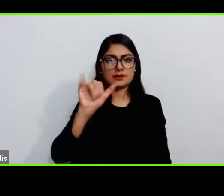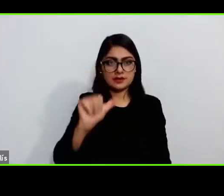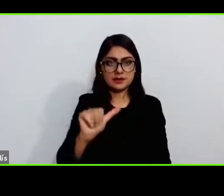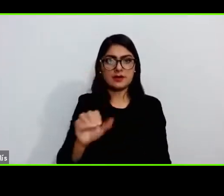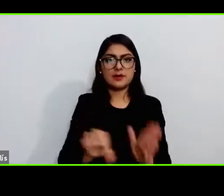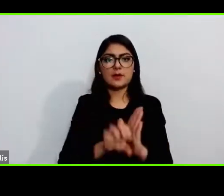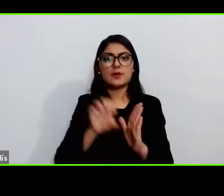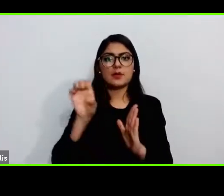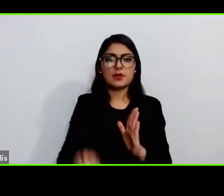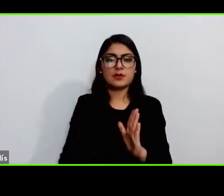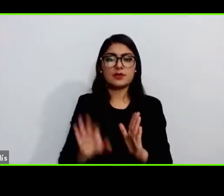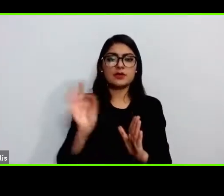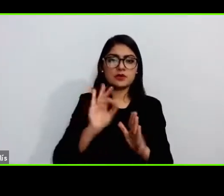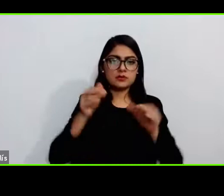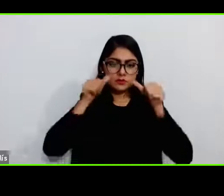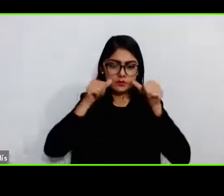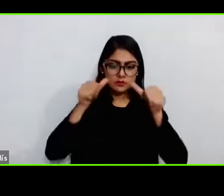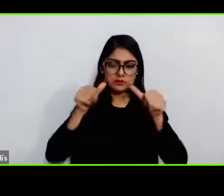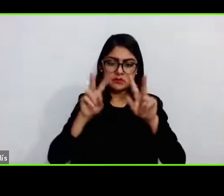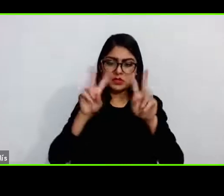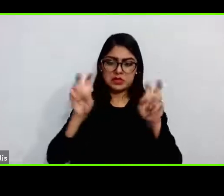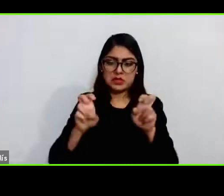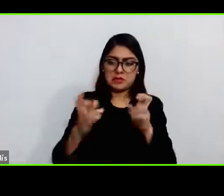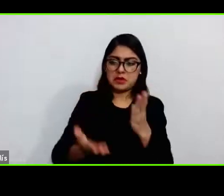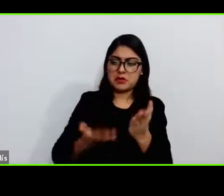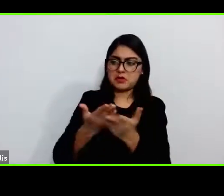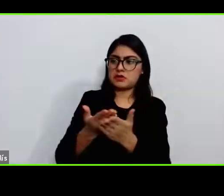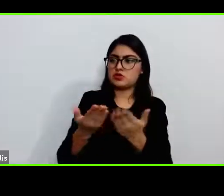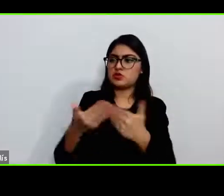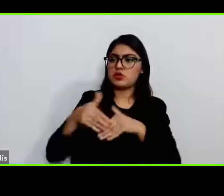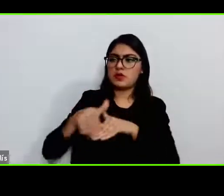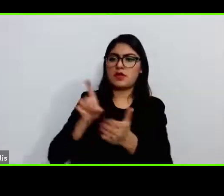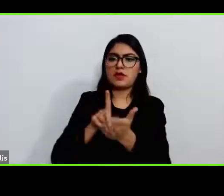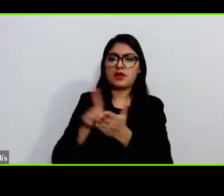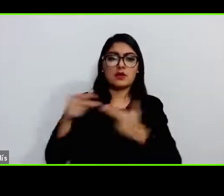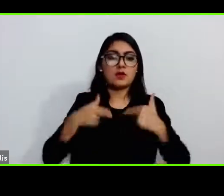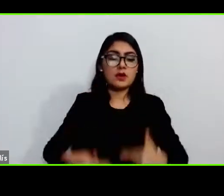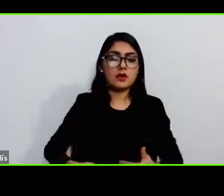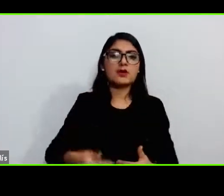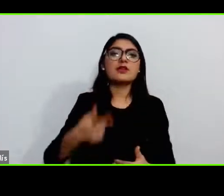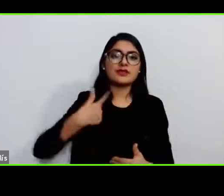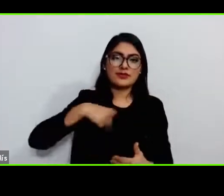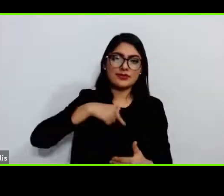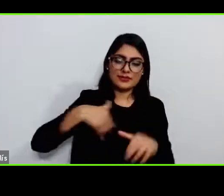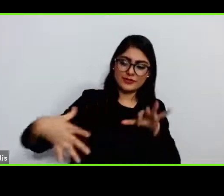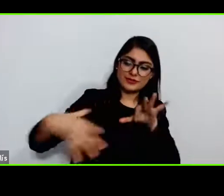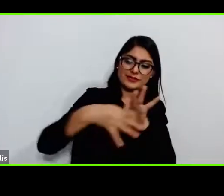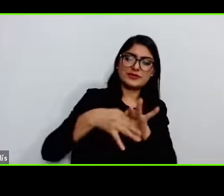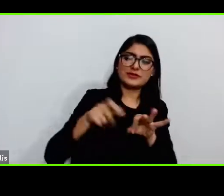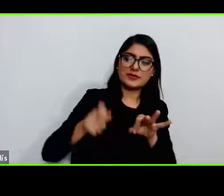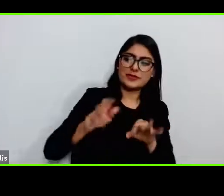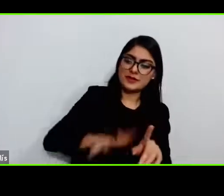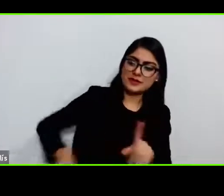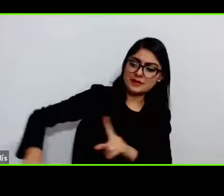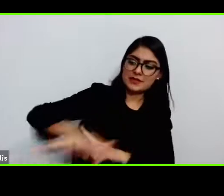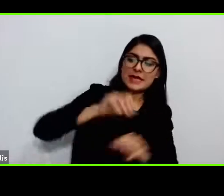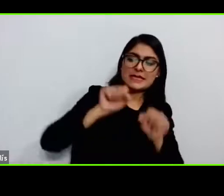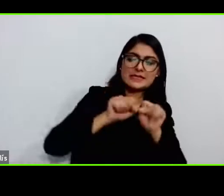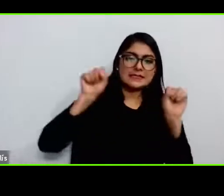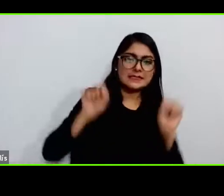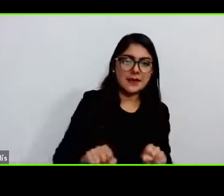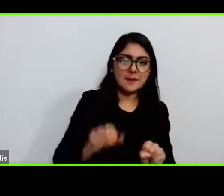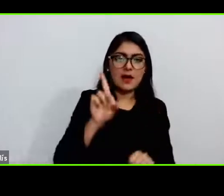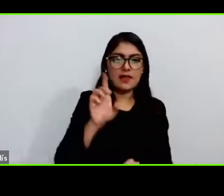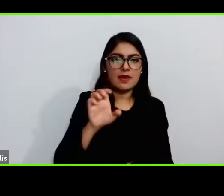habla de los derechos humanos, inmediatamente también estamos hablando de un sistema democrático y el papel que juegan esos derechos humanos, cómo los